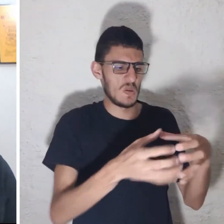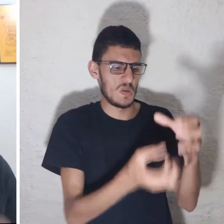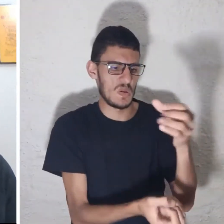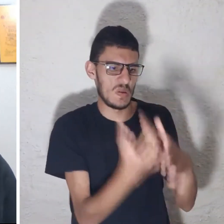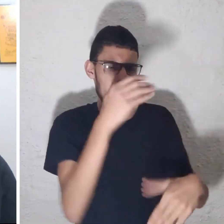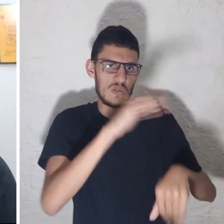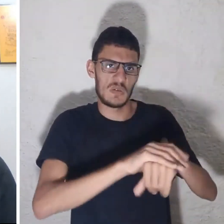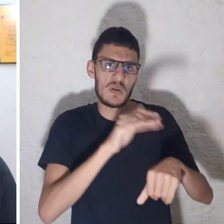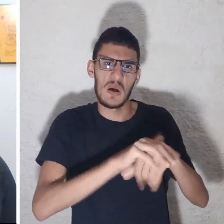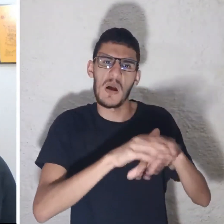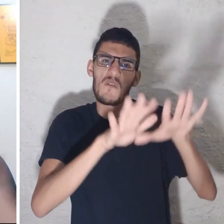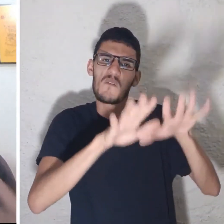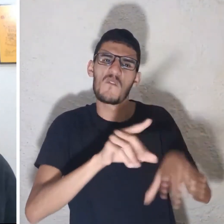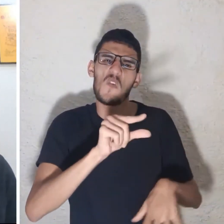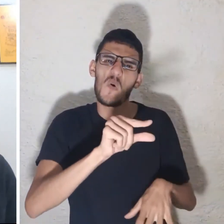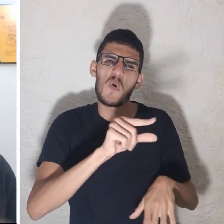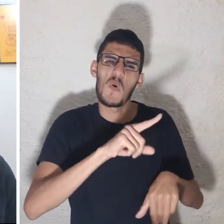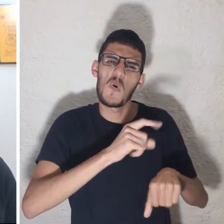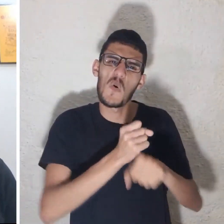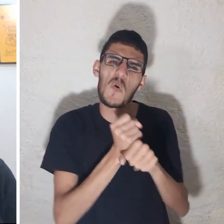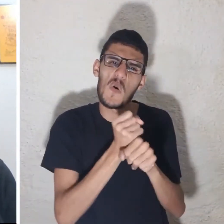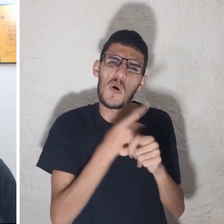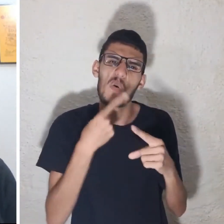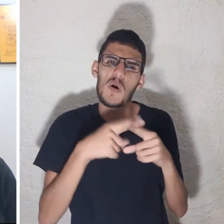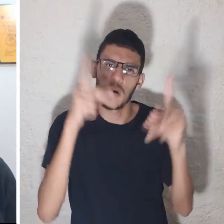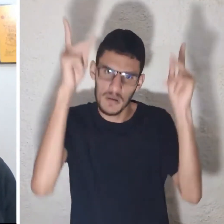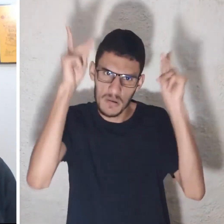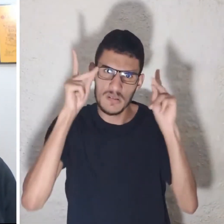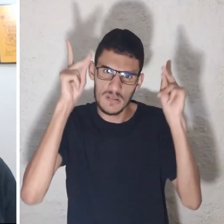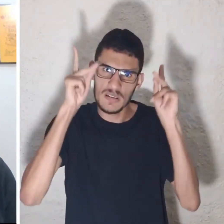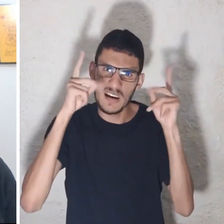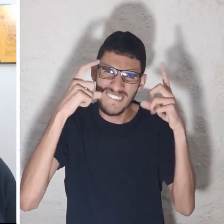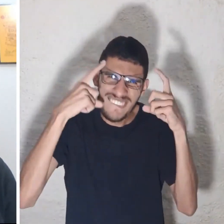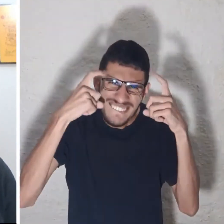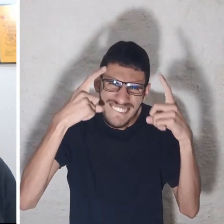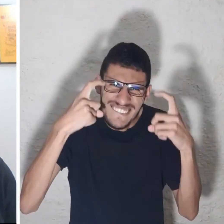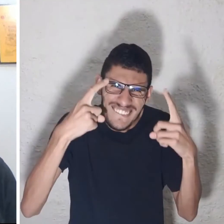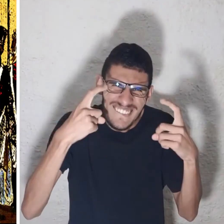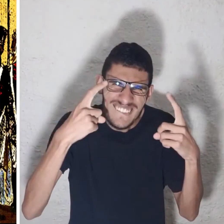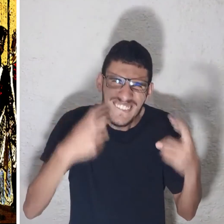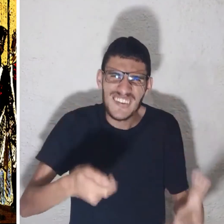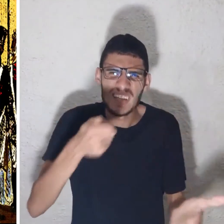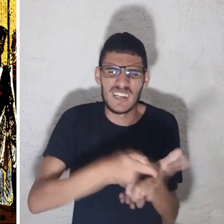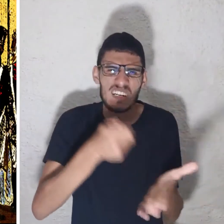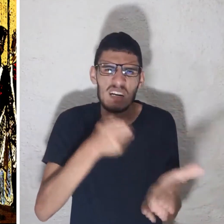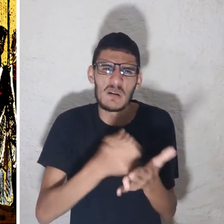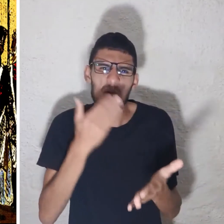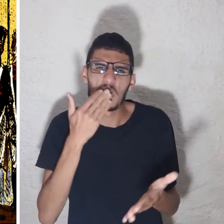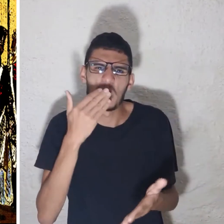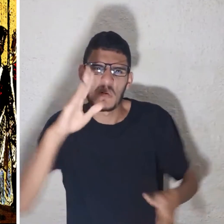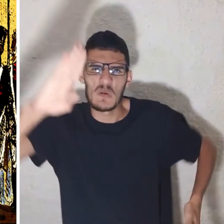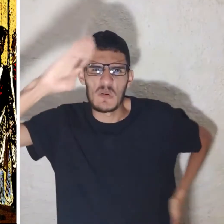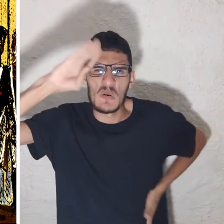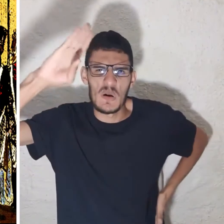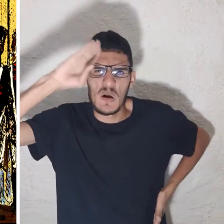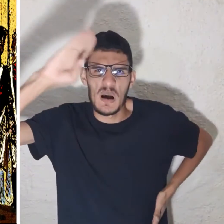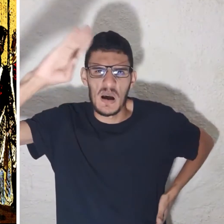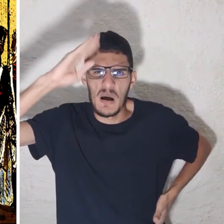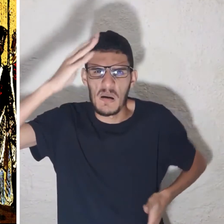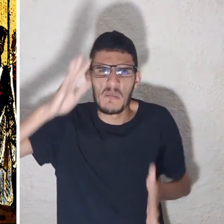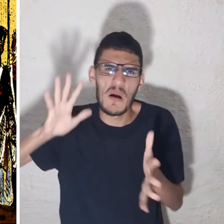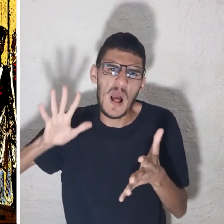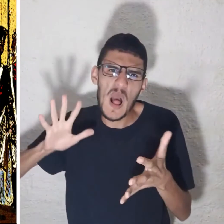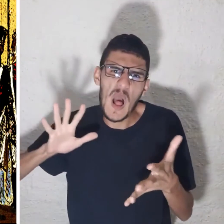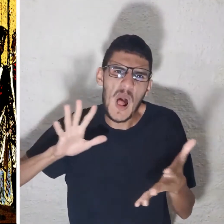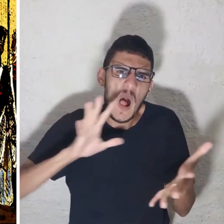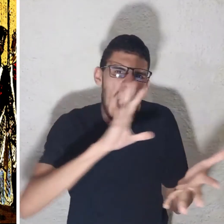rebelaram, né, e criaram um país à parte, que durou pouco tempo porque, o Dom Pedro ele usou de muita violência, né, mandou tropas,